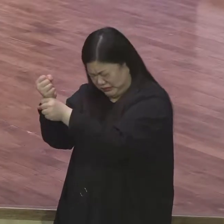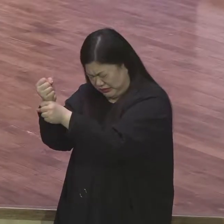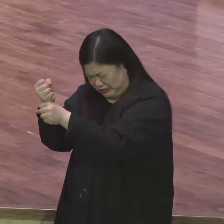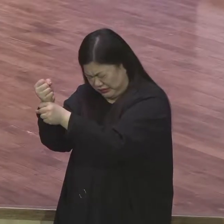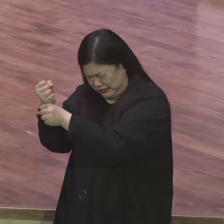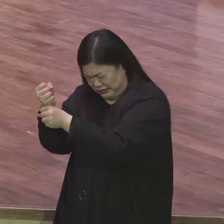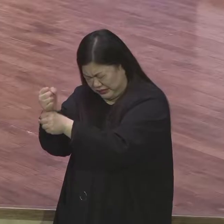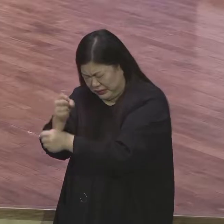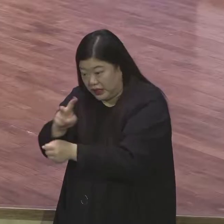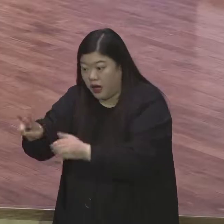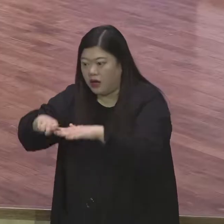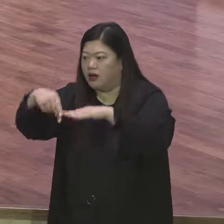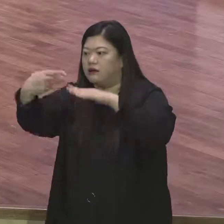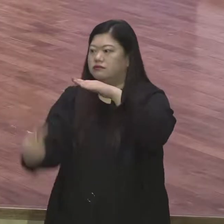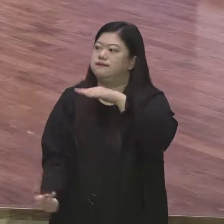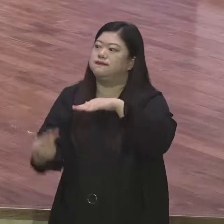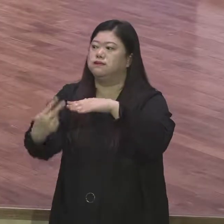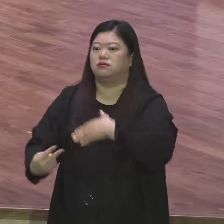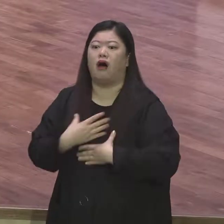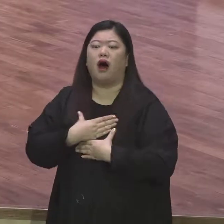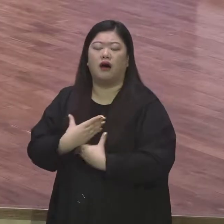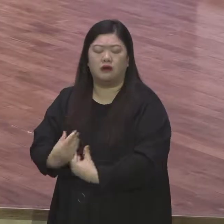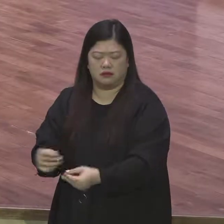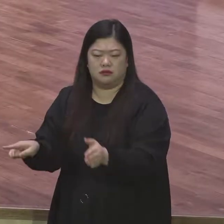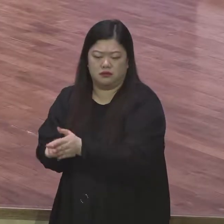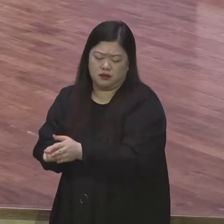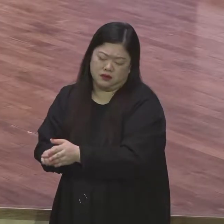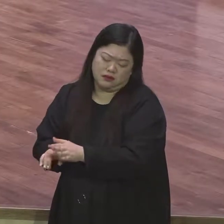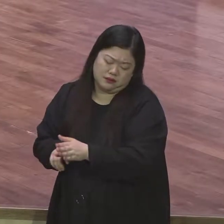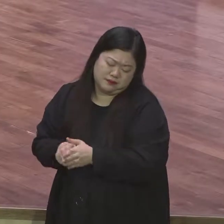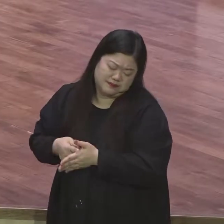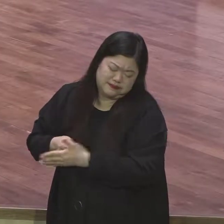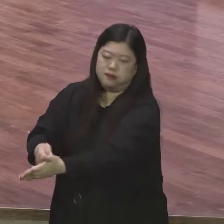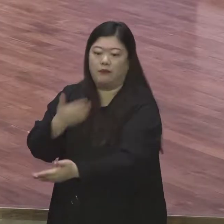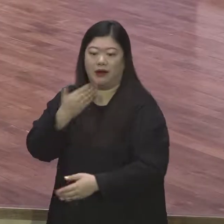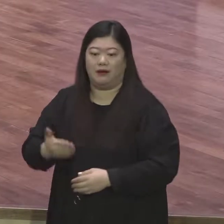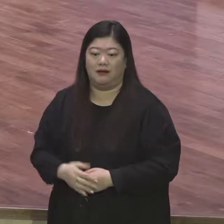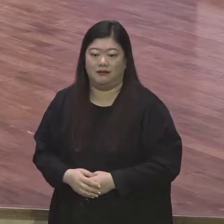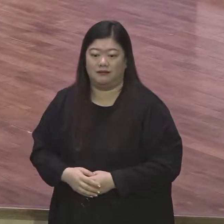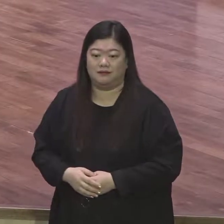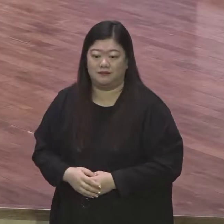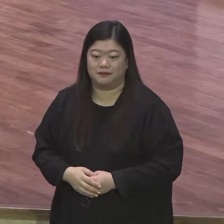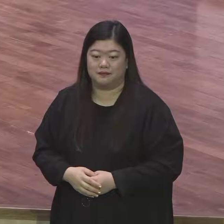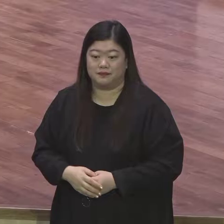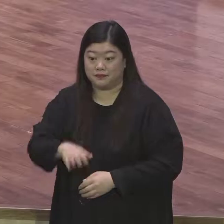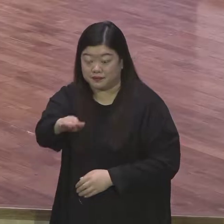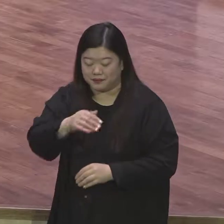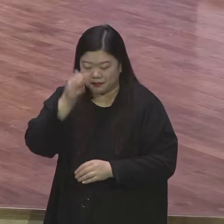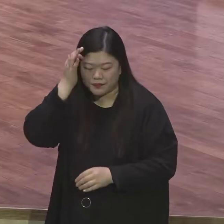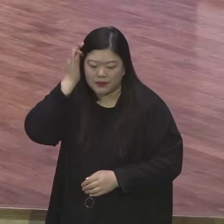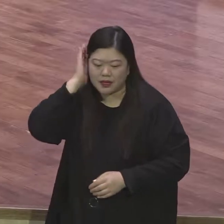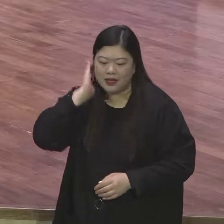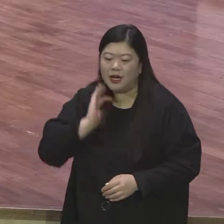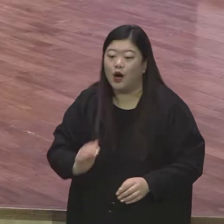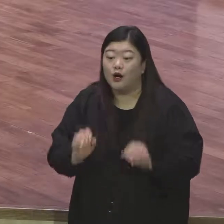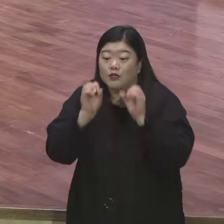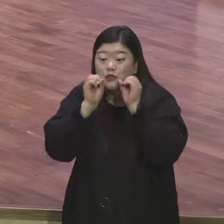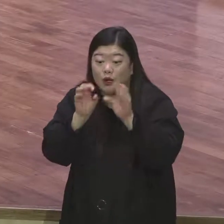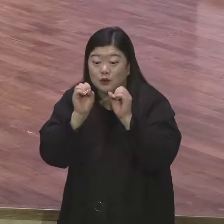선교 시대라 그렇게 말합니다. 전도 선교하는데요, 풀타임